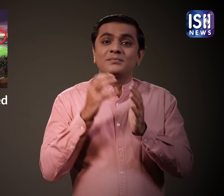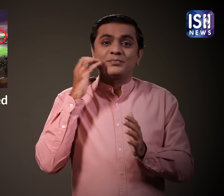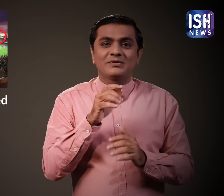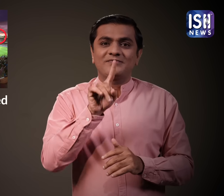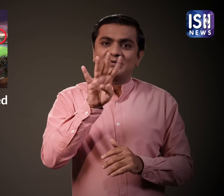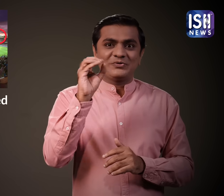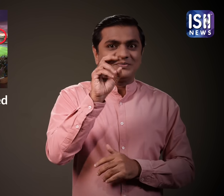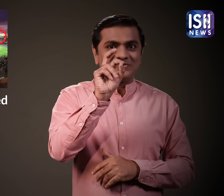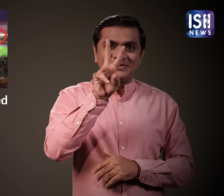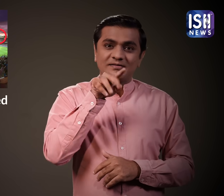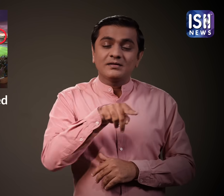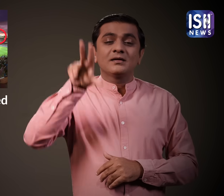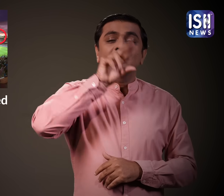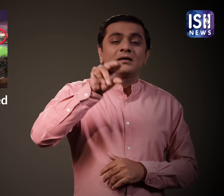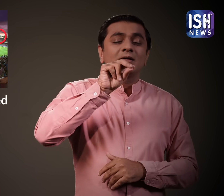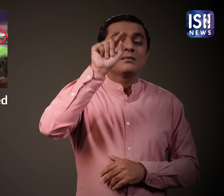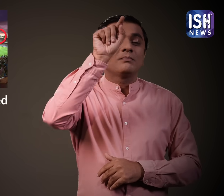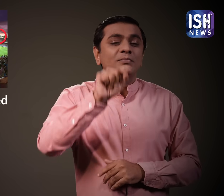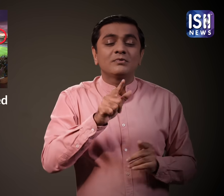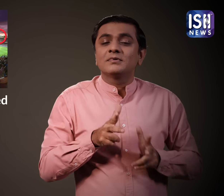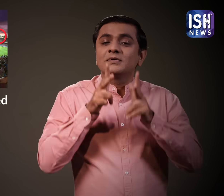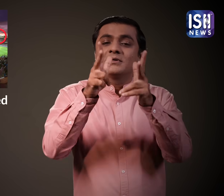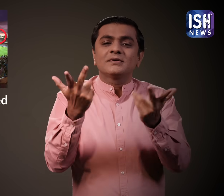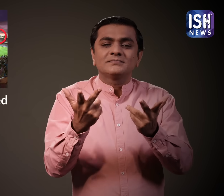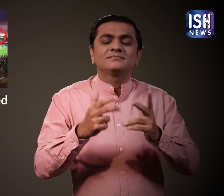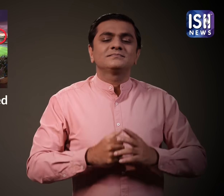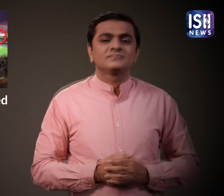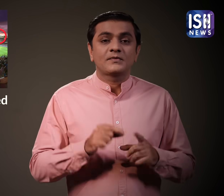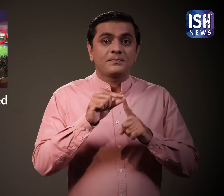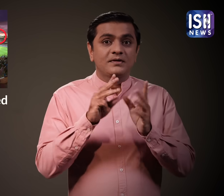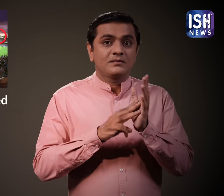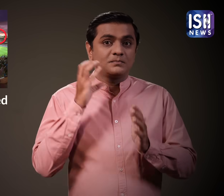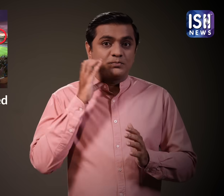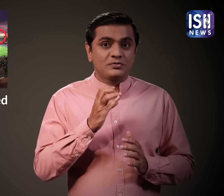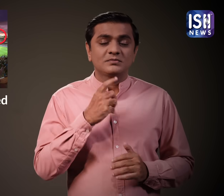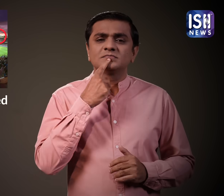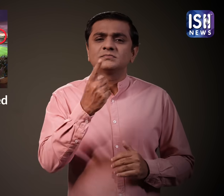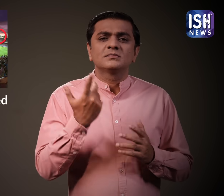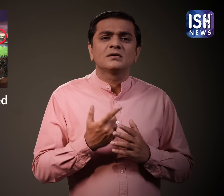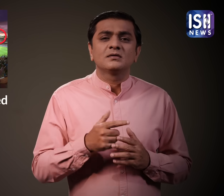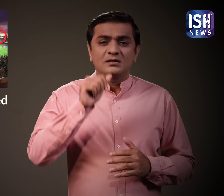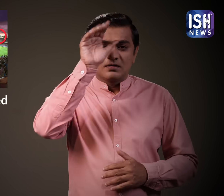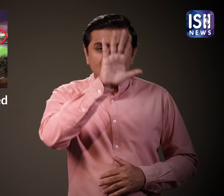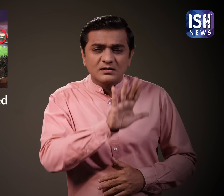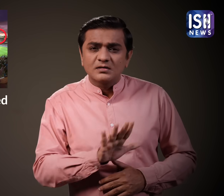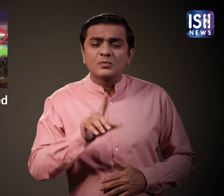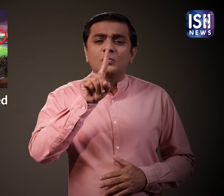मैं आपको बताता हूँ कि उटगाटन के मौके पर प्रधानमंत्री मोदी ने क्या कहा प्रधानमंत्री मोदी ने कहा कि खेल